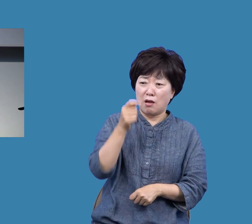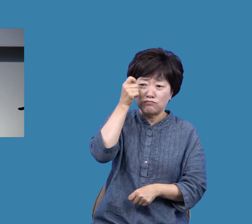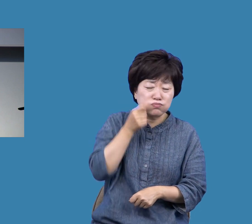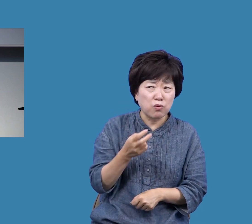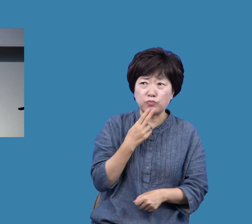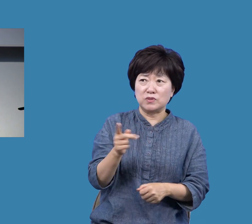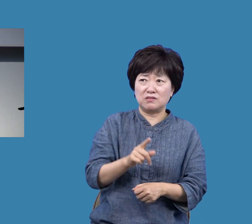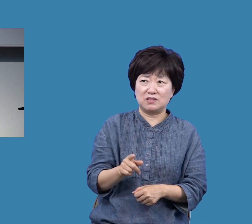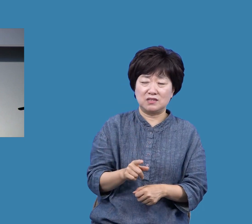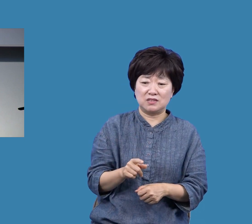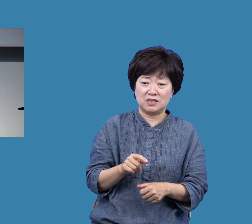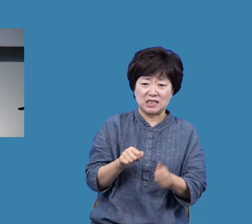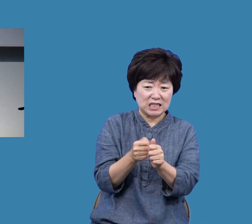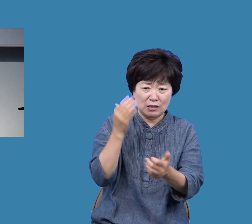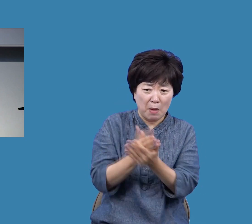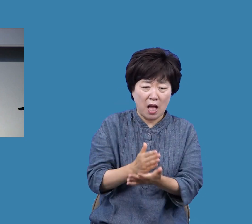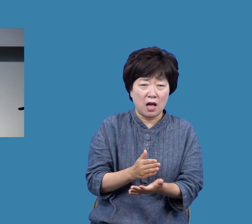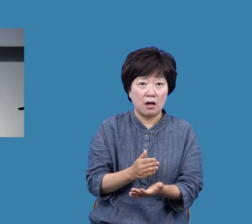알아들으세요? 지금 무슨 얘기인지?